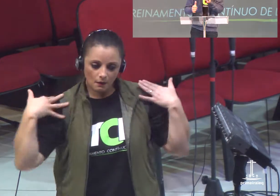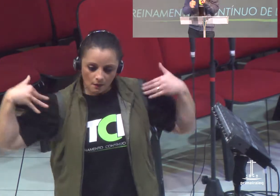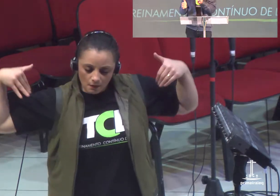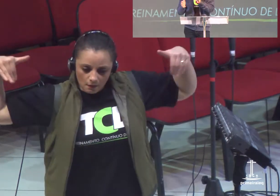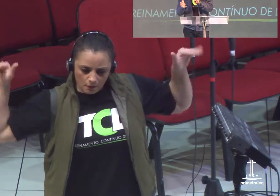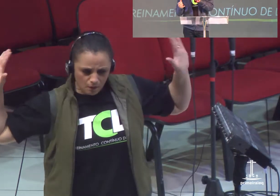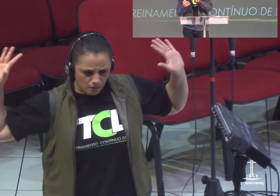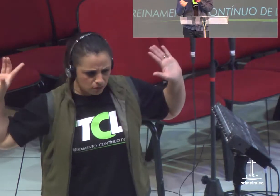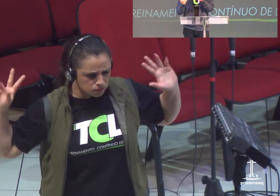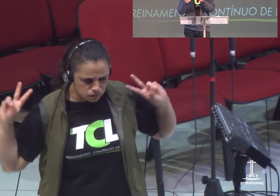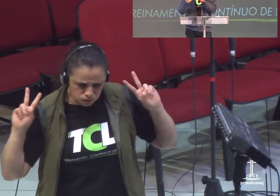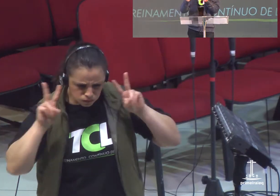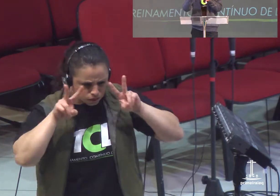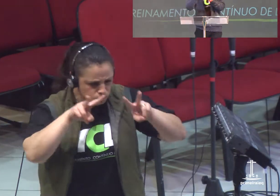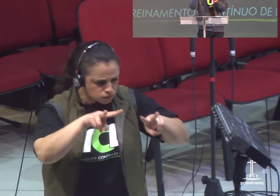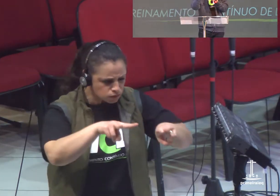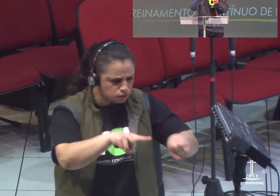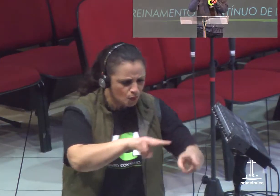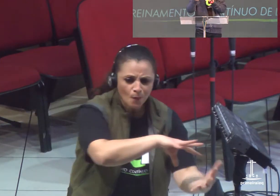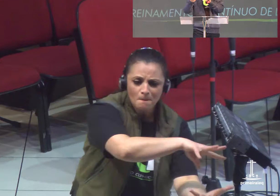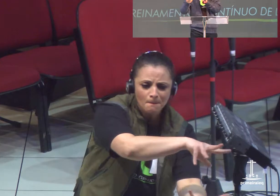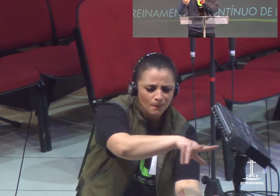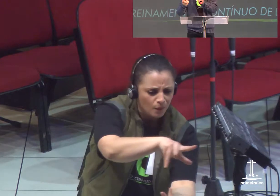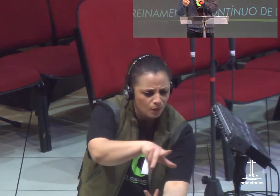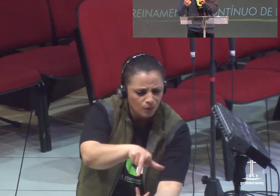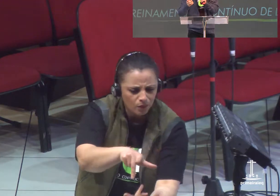para isso, eles se interessaram